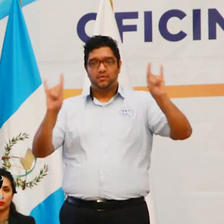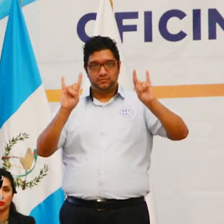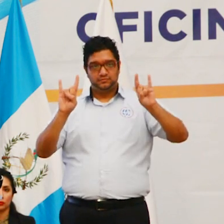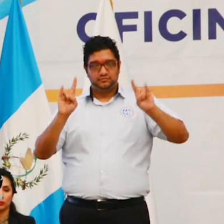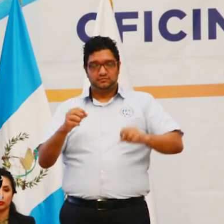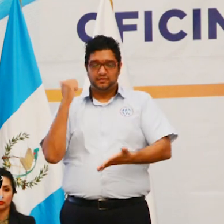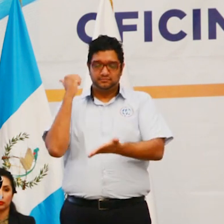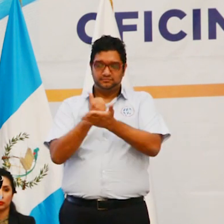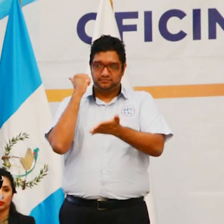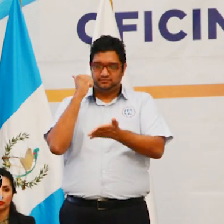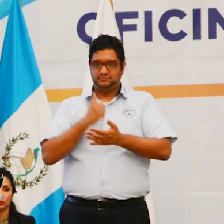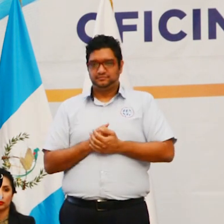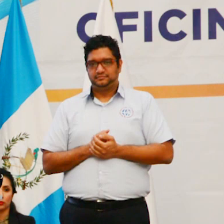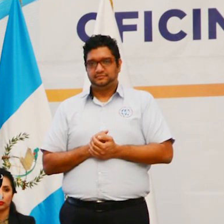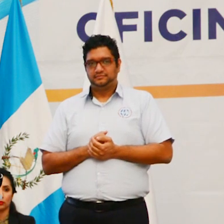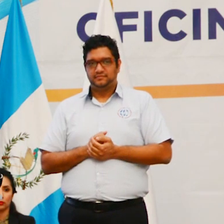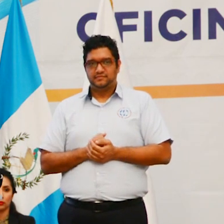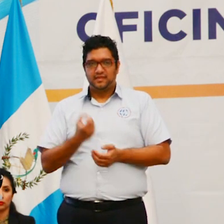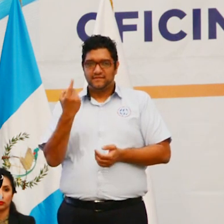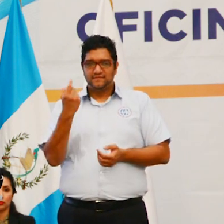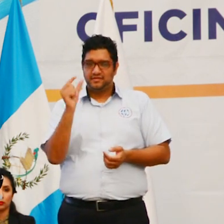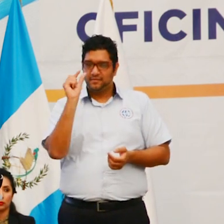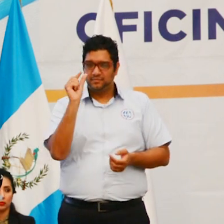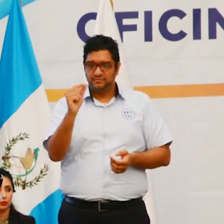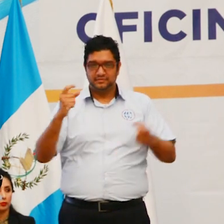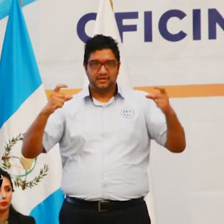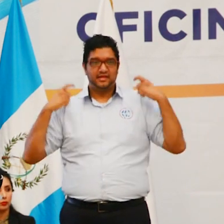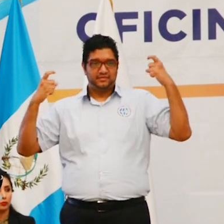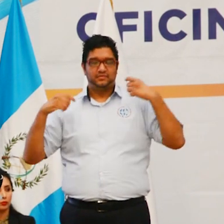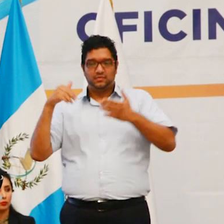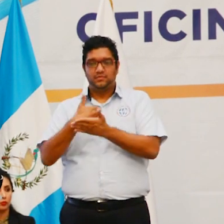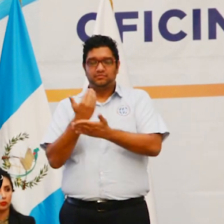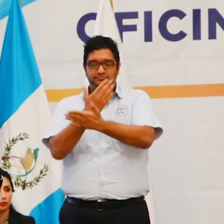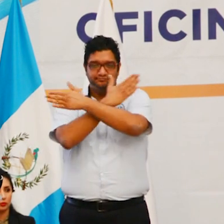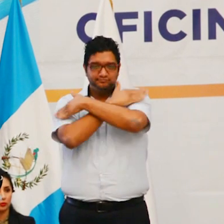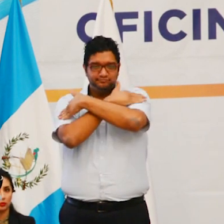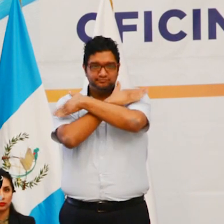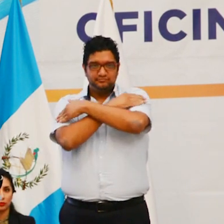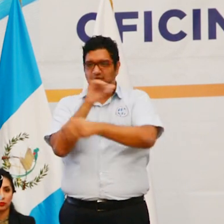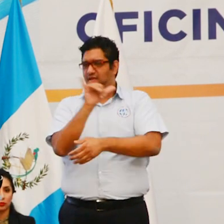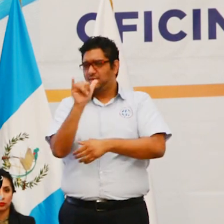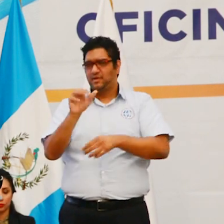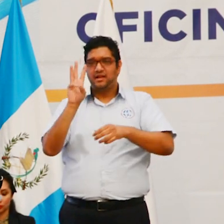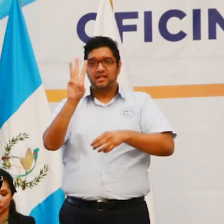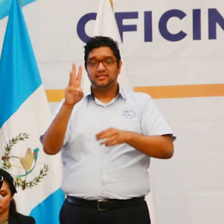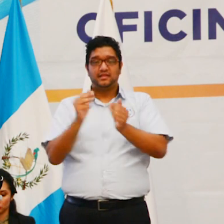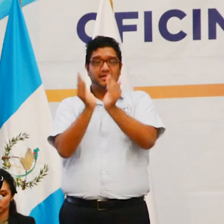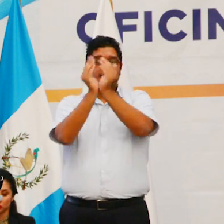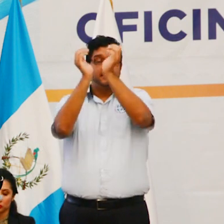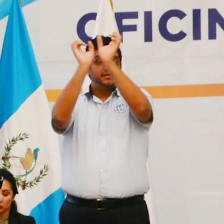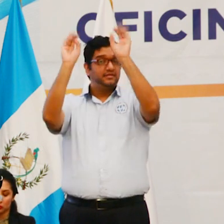diciembre de 2006 y estamos próximos a conmemorar un nuevo aniversario. Al igual que el 3 de diciembre se conmemora el